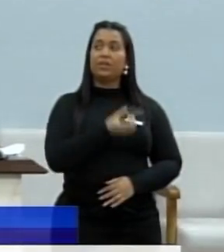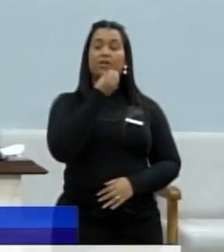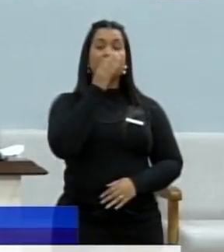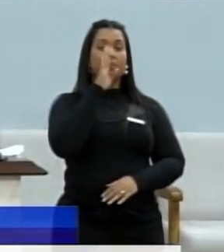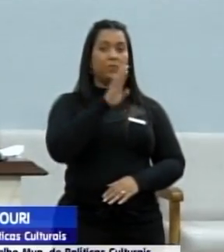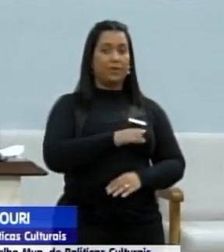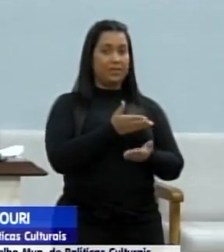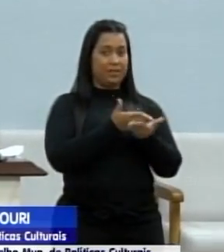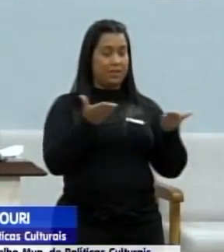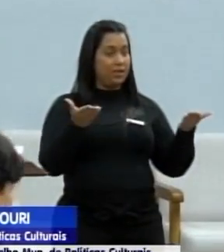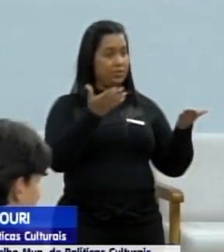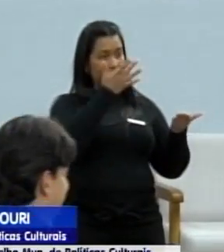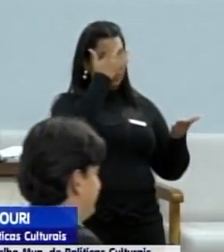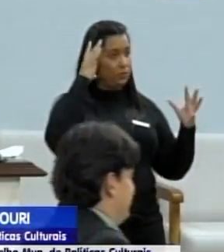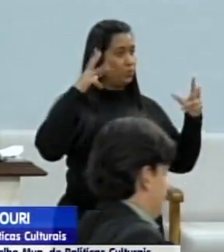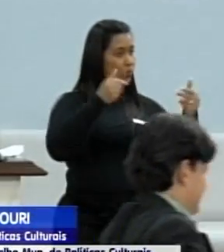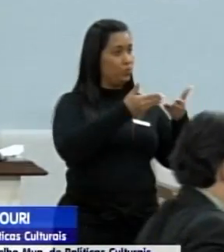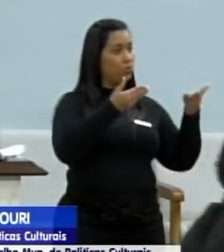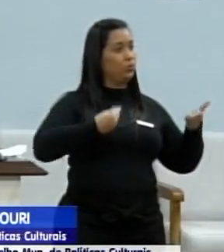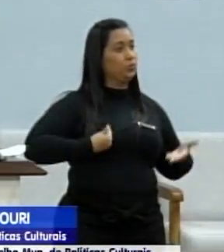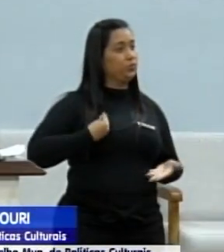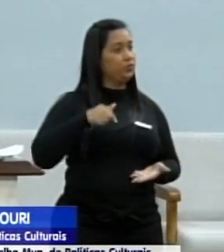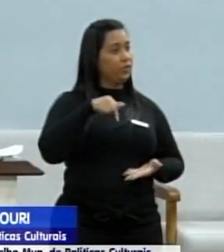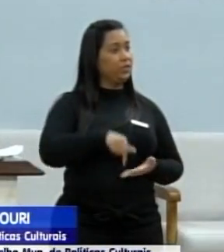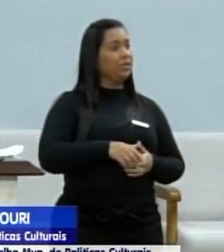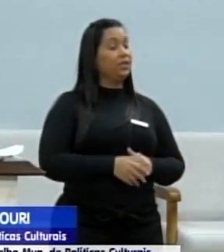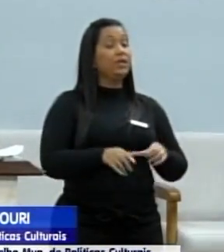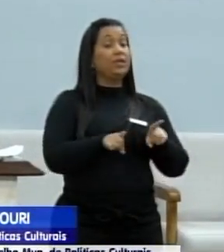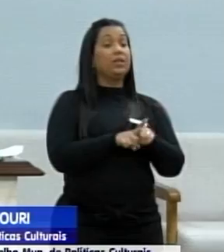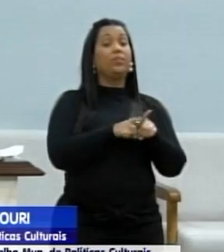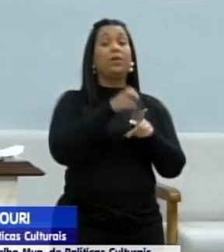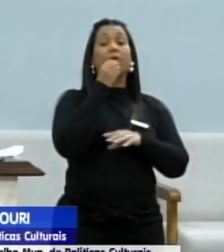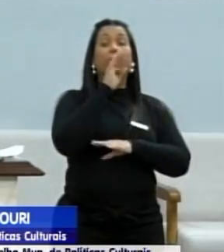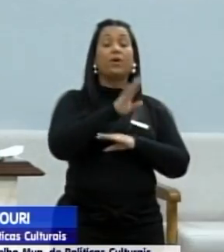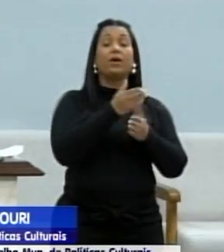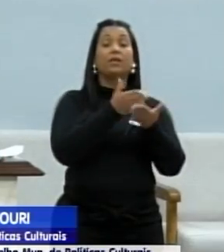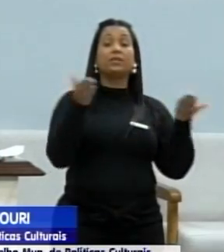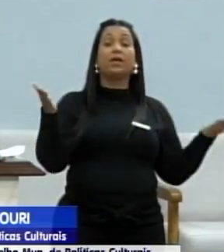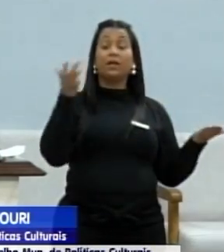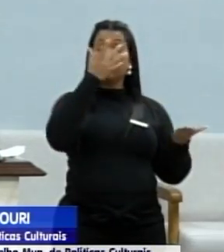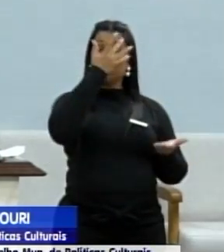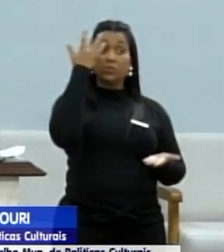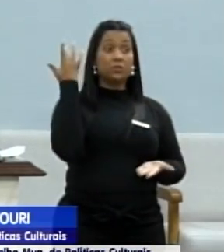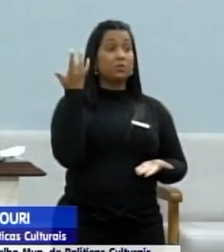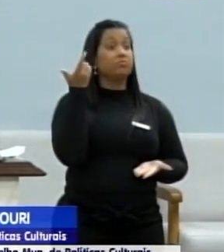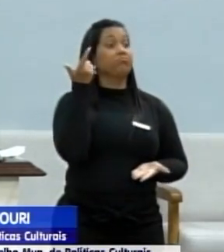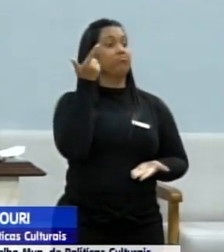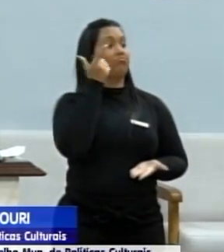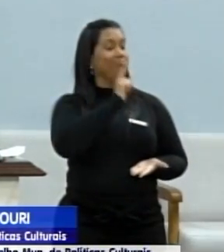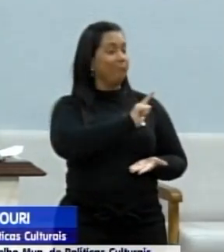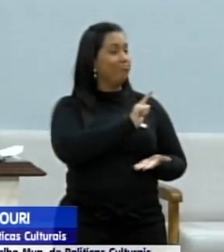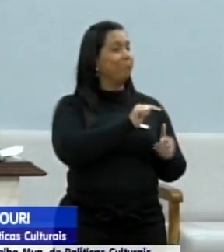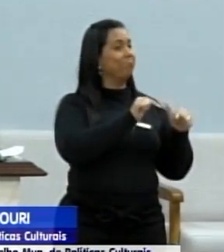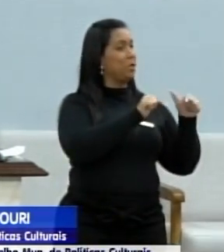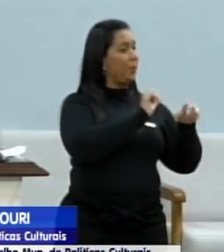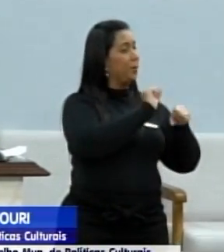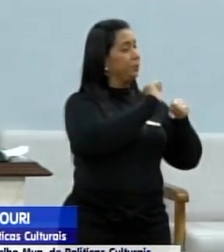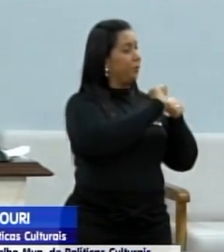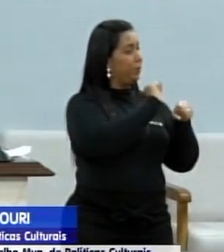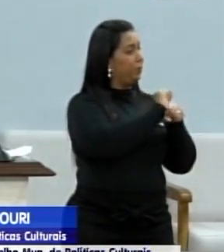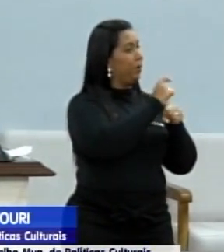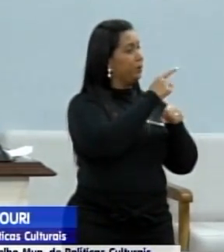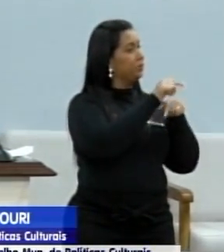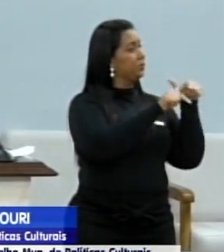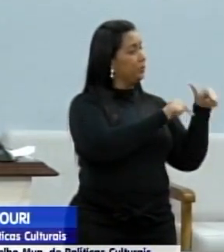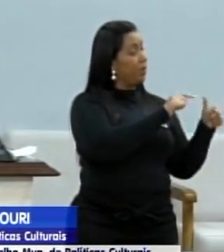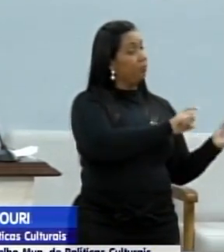Boa tarde a todas as pessoas que aqui estão. Obrigado, boa tarde. Obrigado, viu? As pessoas que conseguiram, né, sair dos seus empregos, dos seus